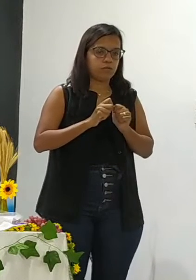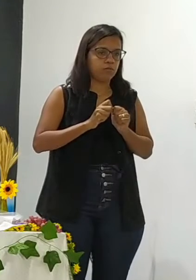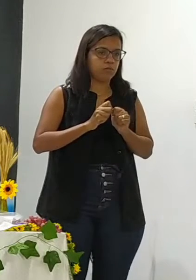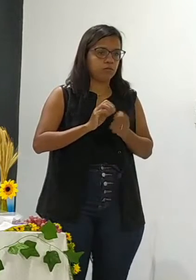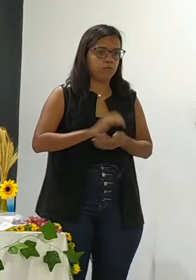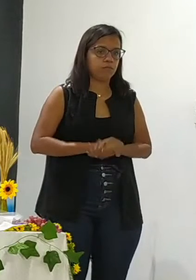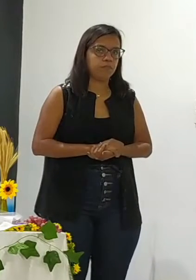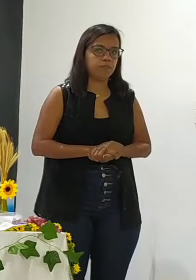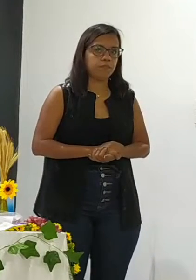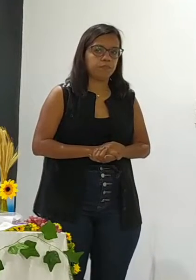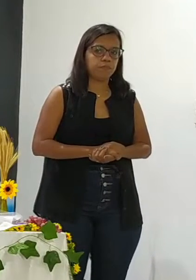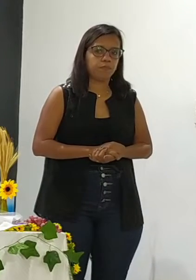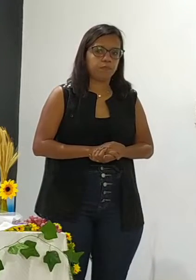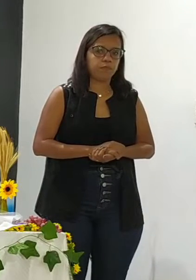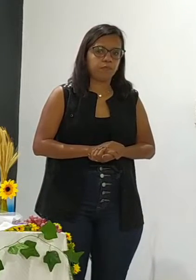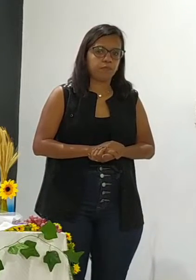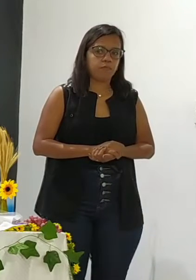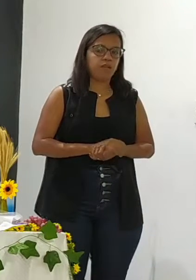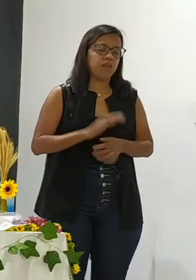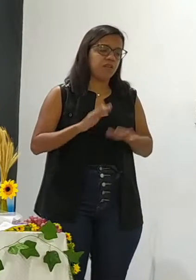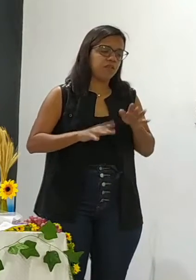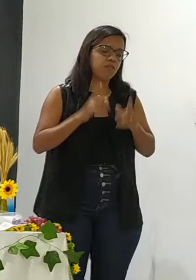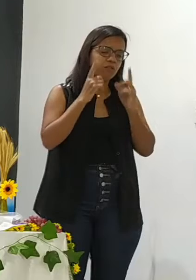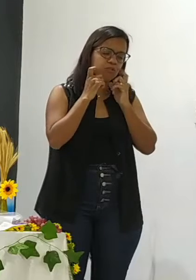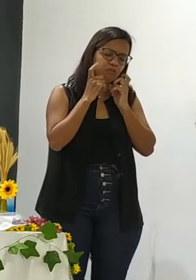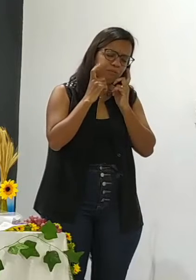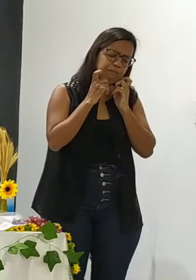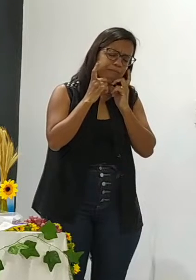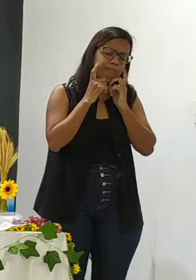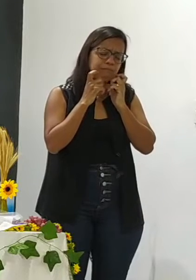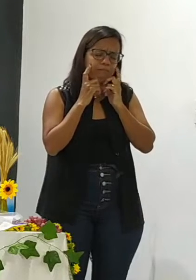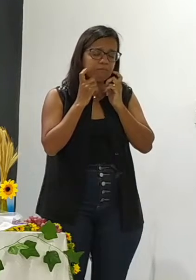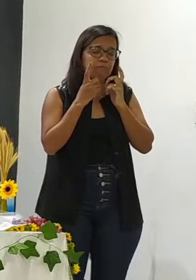olha o que Deus fez. E às vezes a gente fica assim chorando, né, pastor?